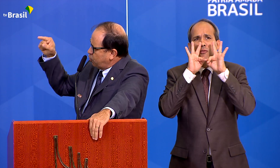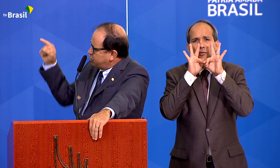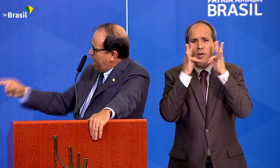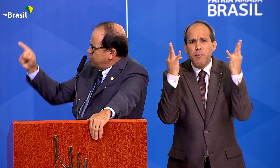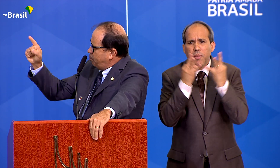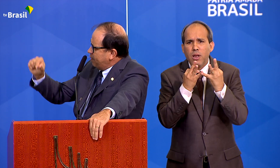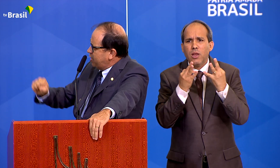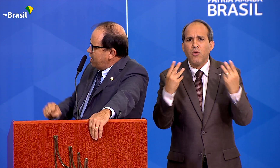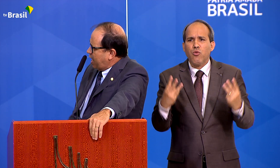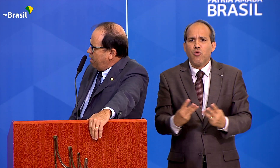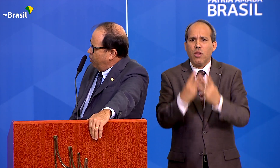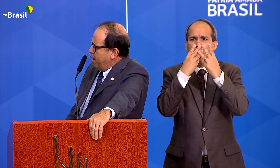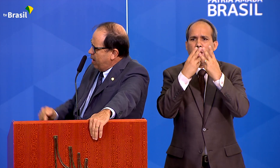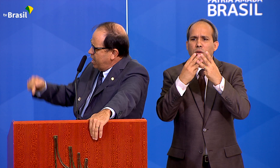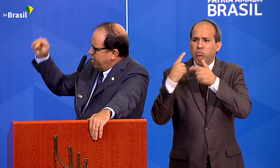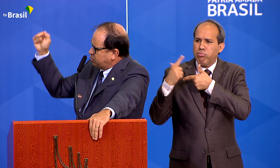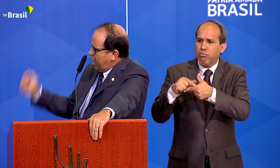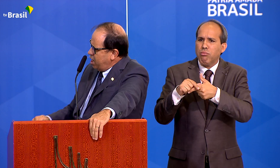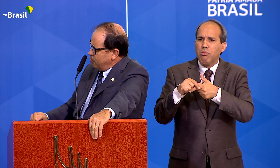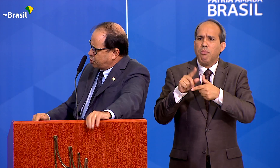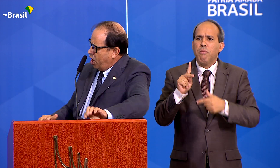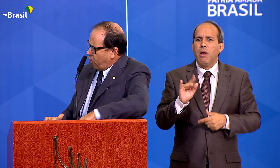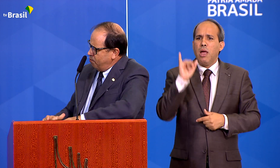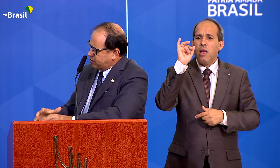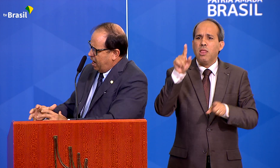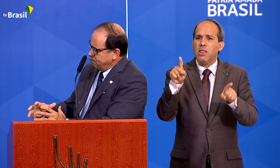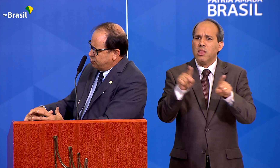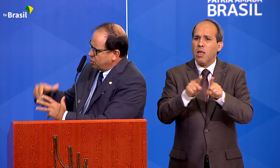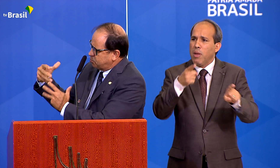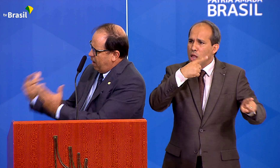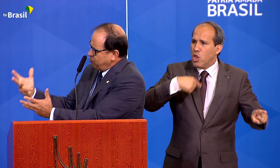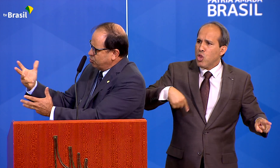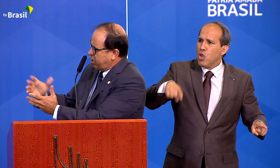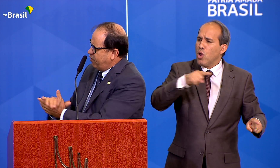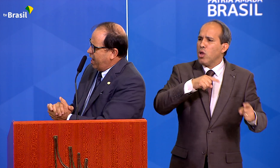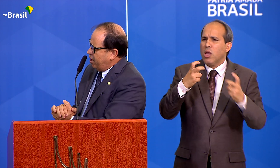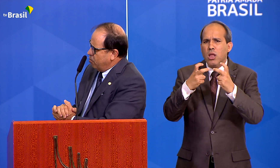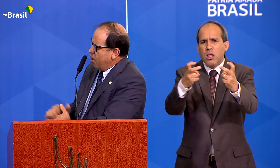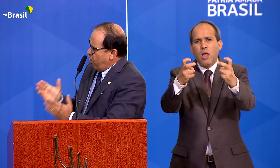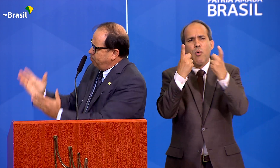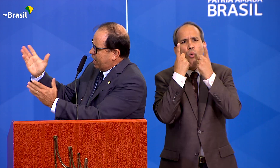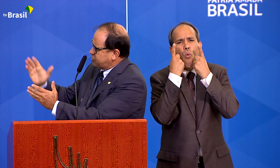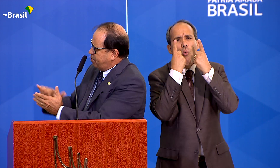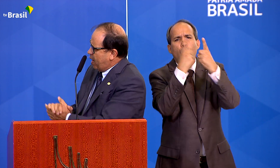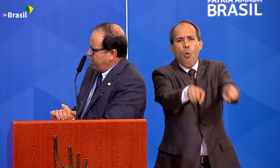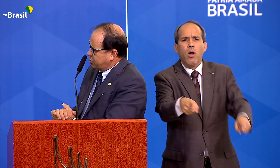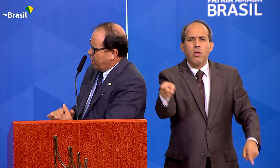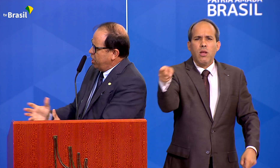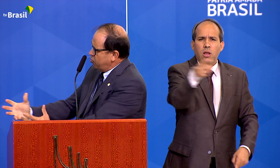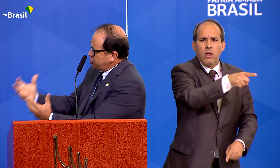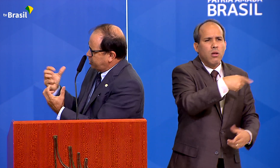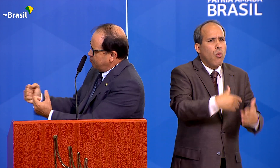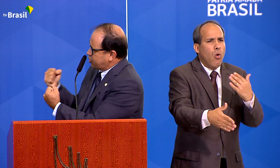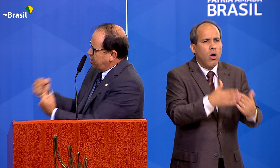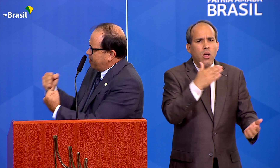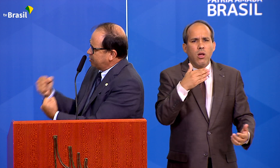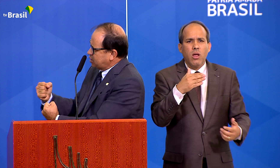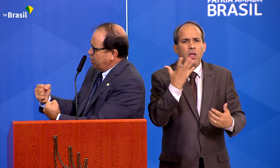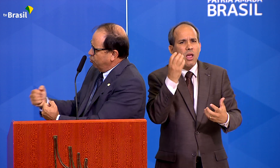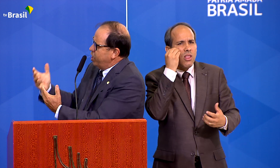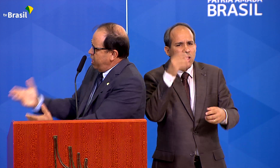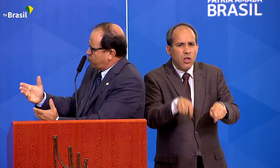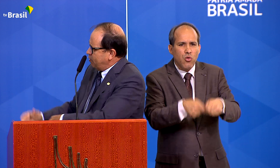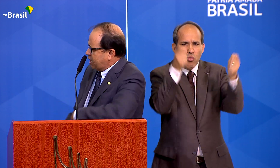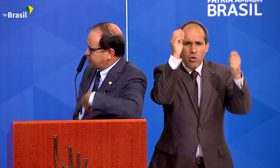uma família Judaica patriarcal para acreditarmos que contra desmandos que vieram Contra esse país e nós